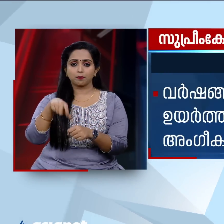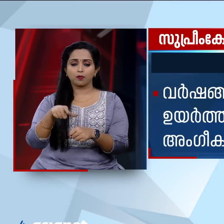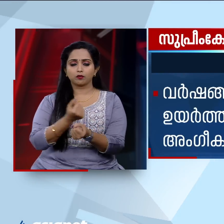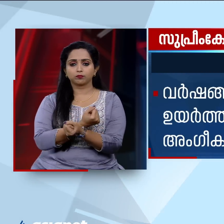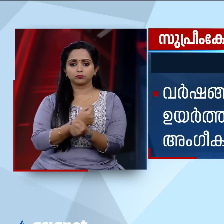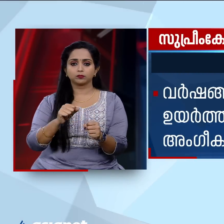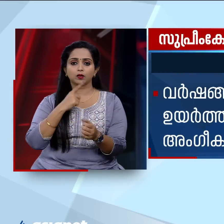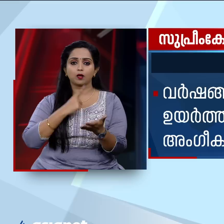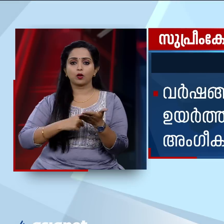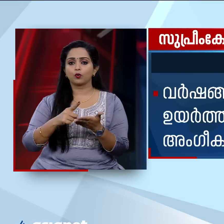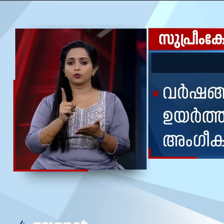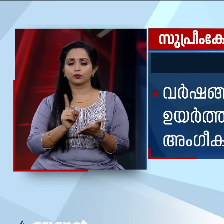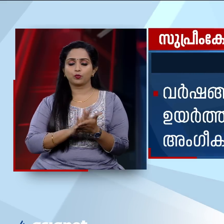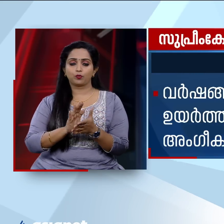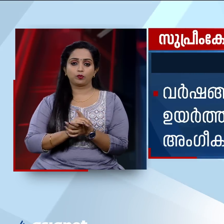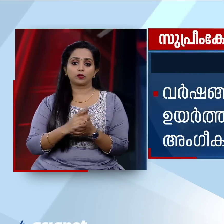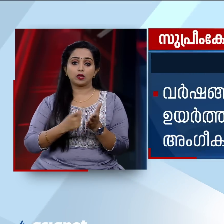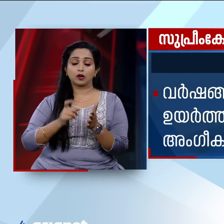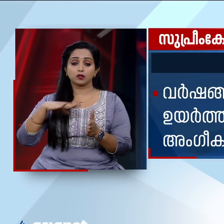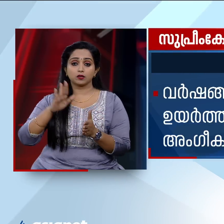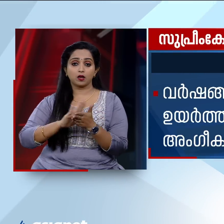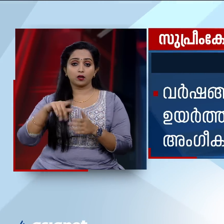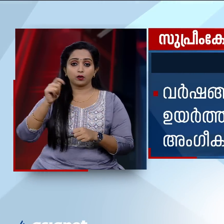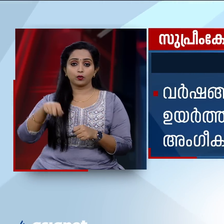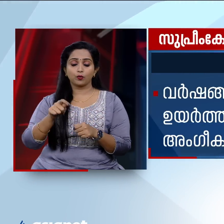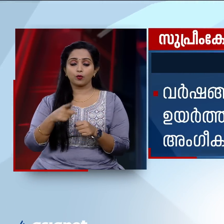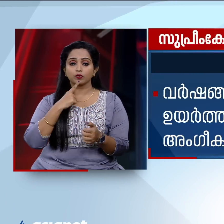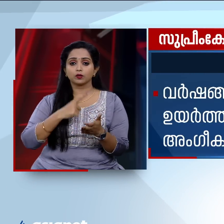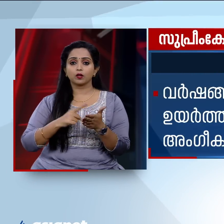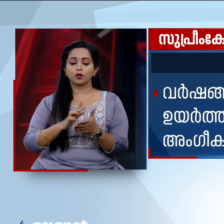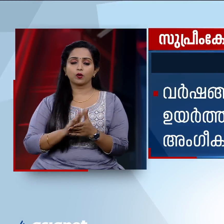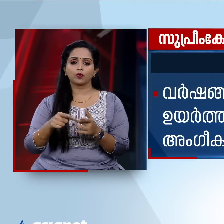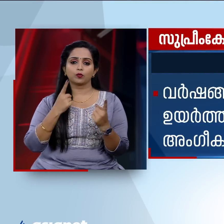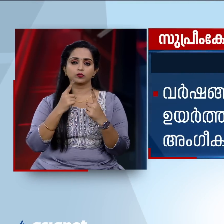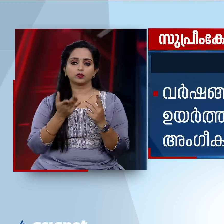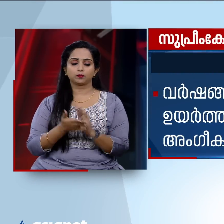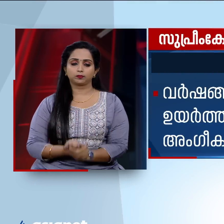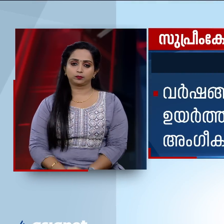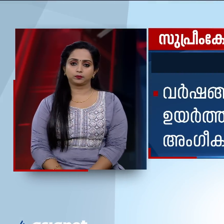അനുവദിക്കാനാകില്ലെന്ന രാജസ്ഥാൻ ഹൈക്കോടതി വിധിയുടെ അപ്പീലിലാണ് സുപ്രീം കോടതിയുടെ നിരീക്ഷണം.